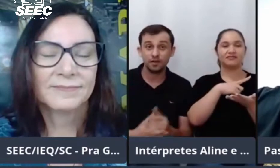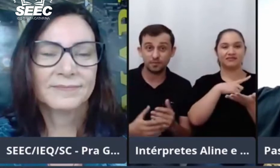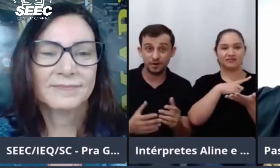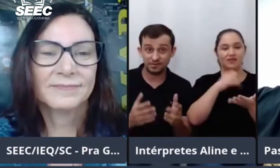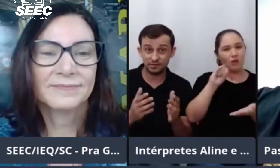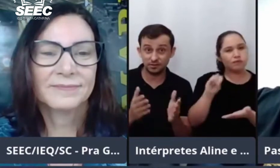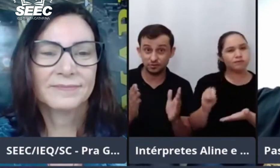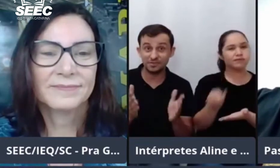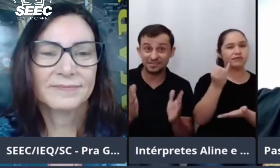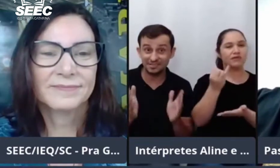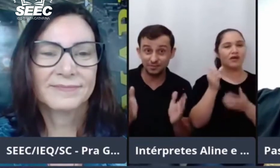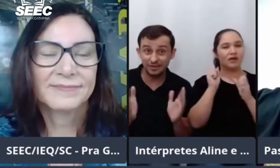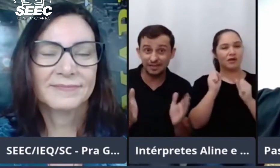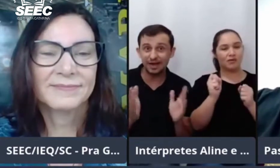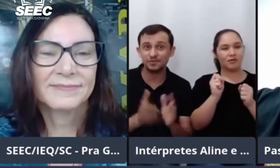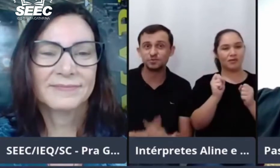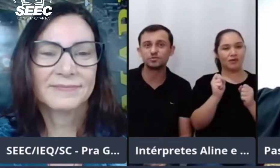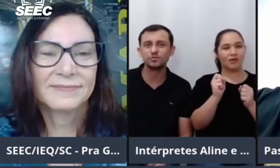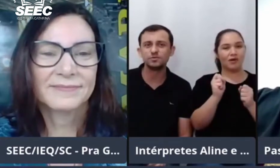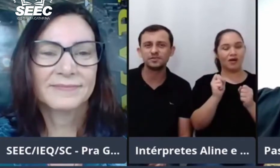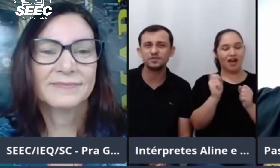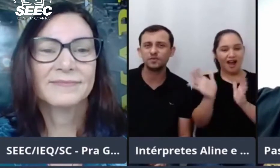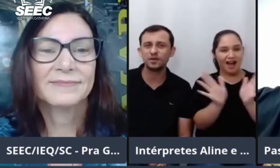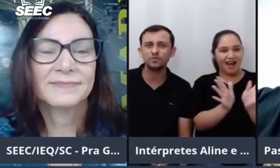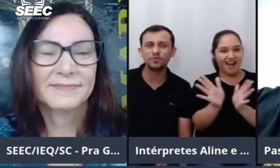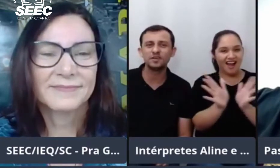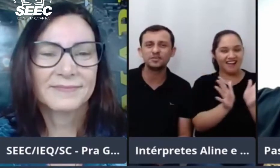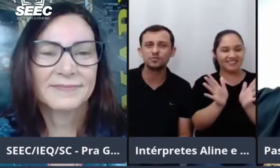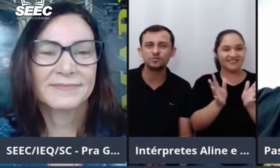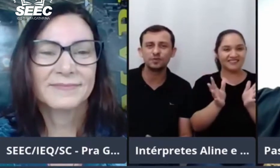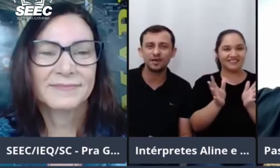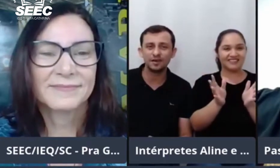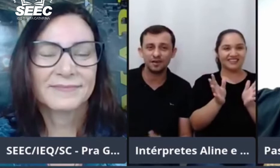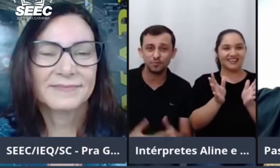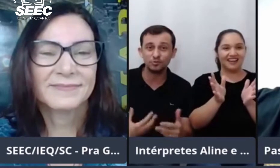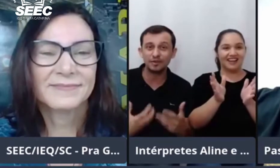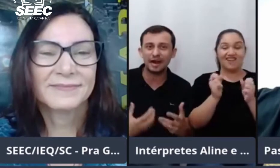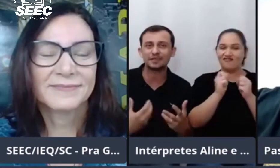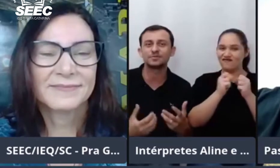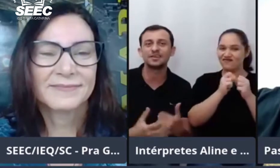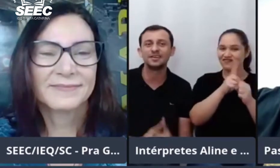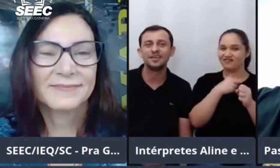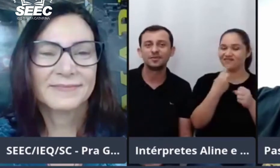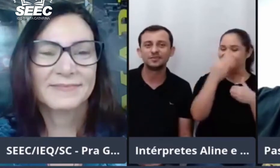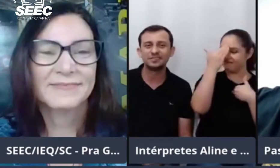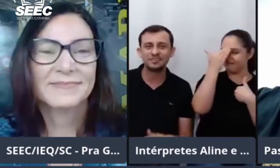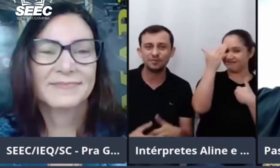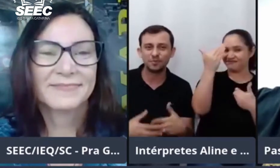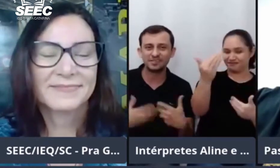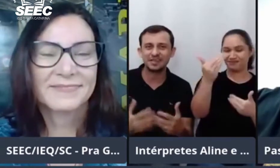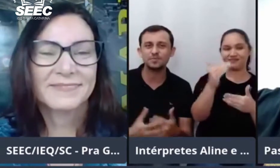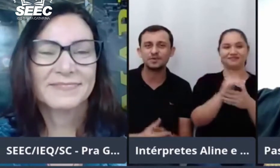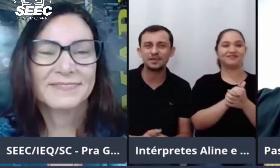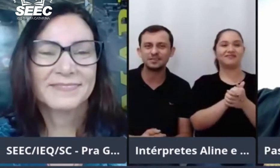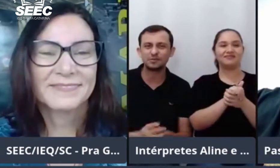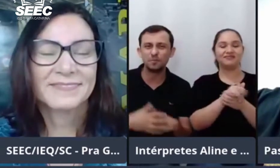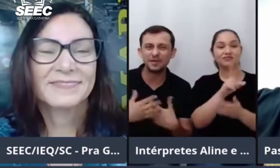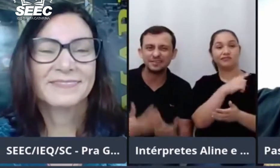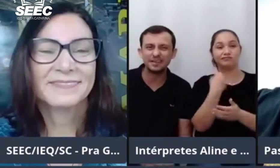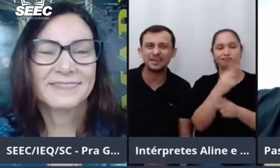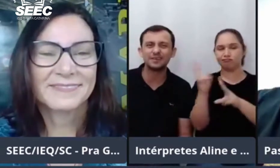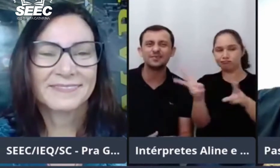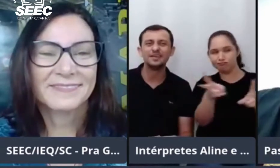Deus, para ser instrumentos de acessibilidade aos surdos, a gente fica muito feliz, muito grato, né? quando a gente percebe que